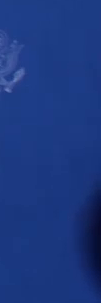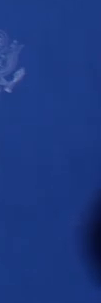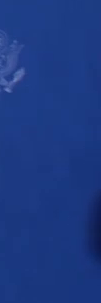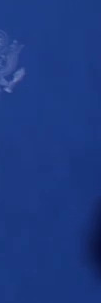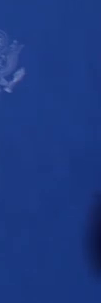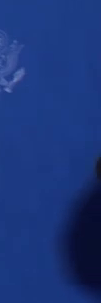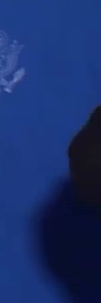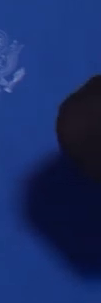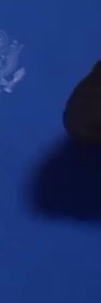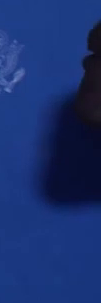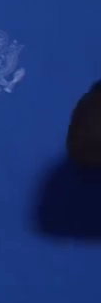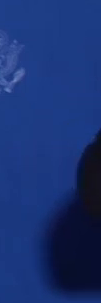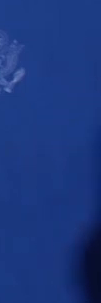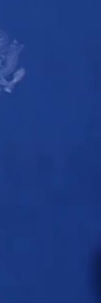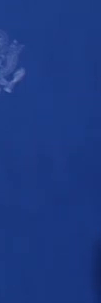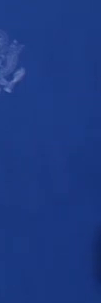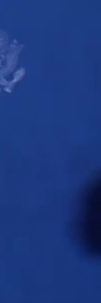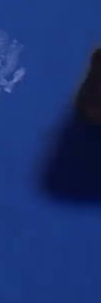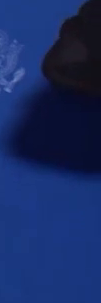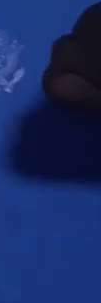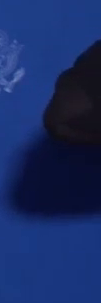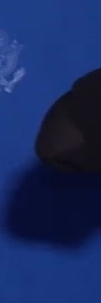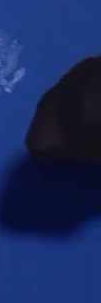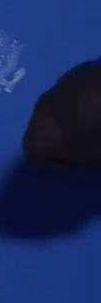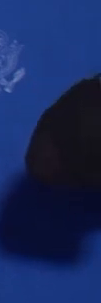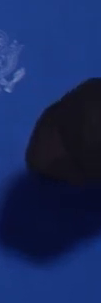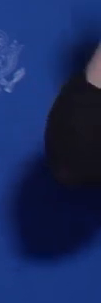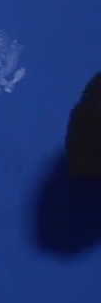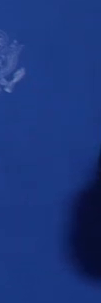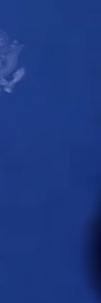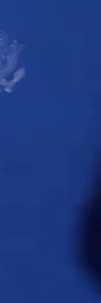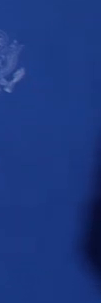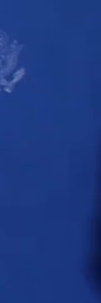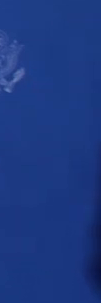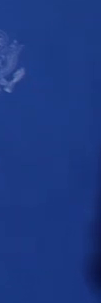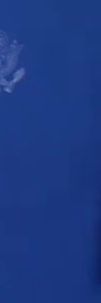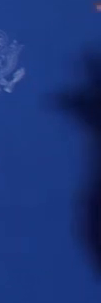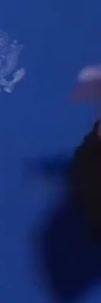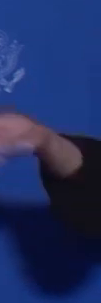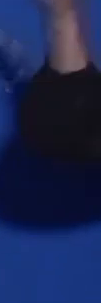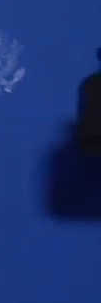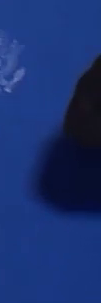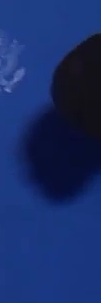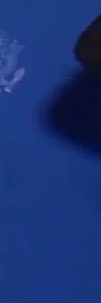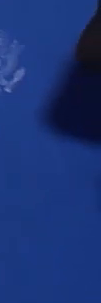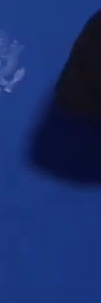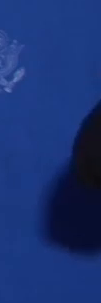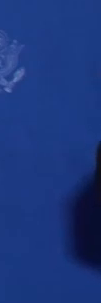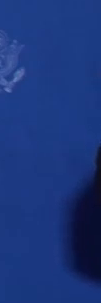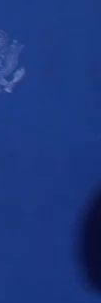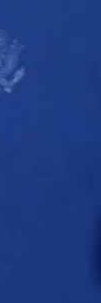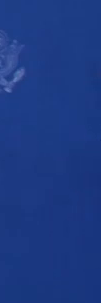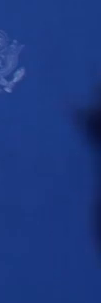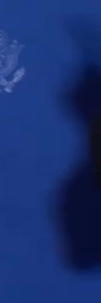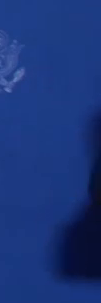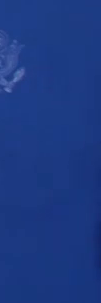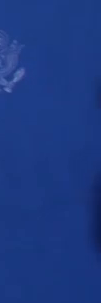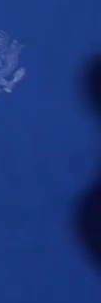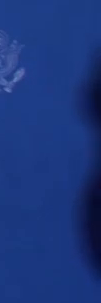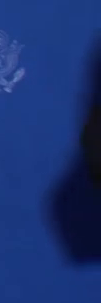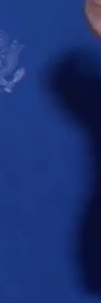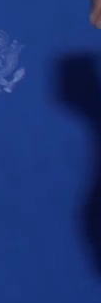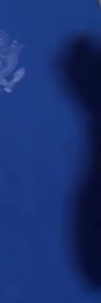al máximo estas ayudas técnicas donadas por nuestra compañía Belton y con nuestro amigo